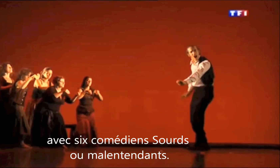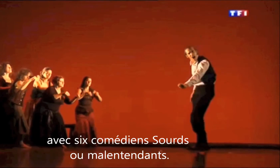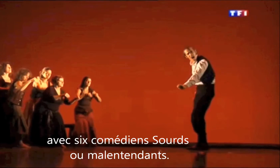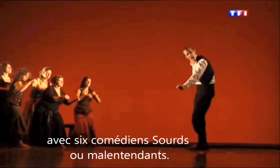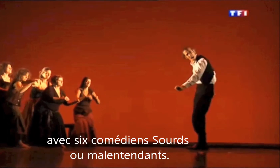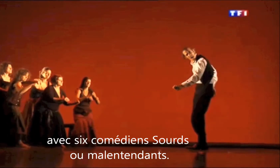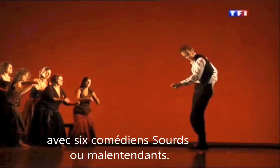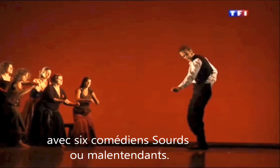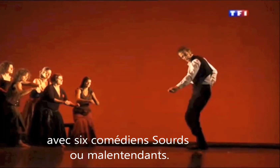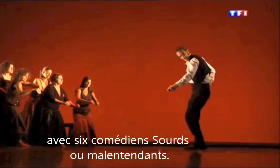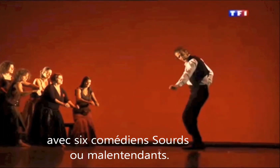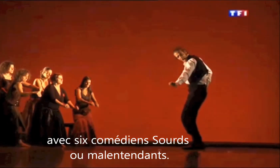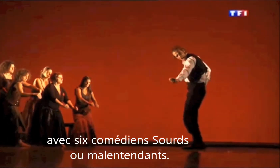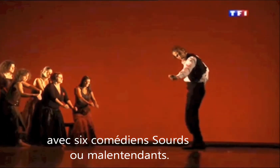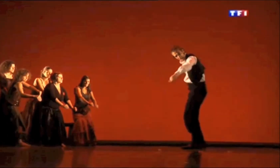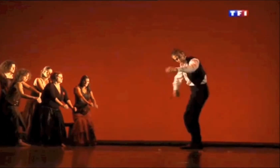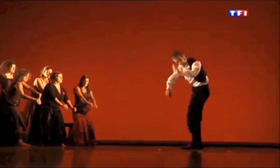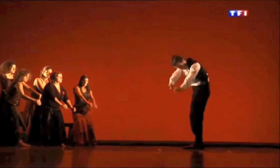6 comédiens sourds ou malentendants.